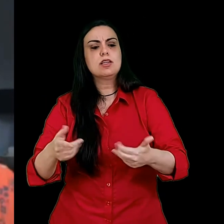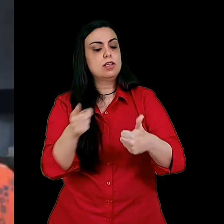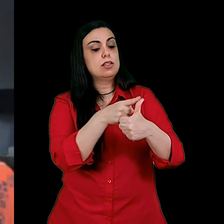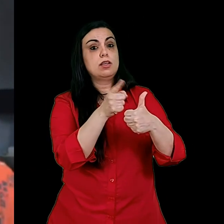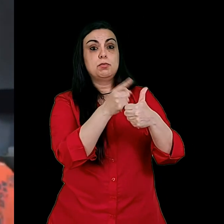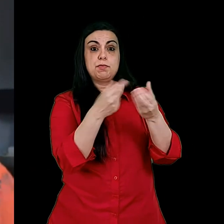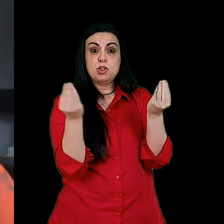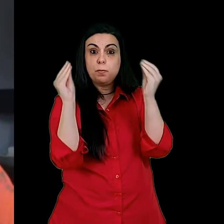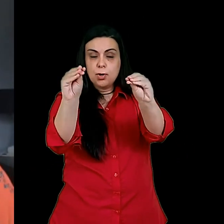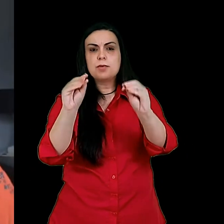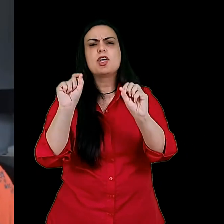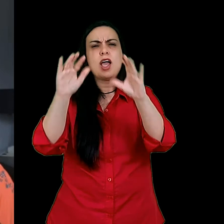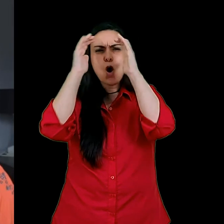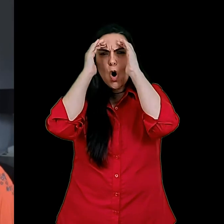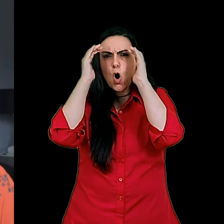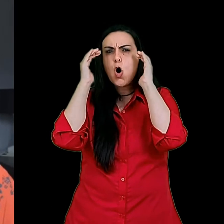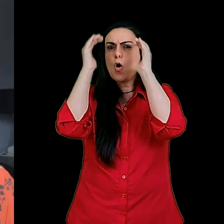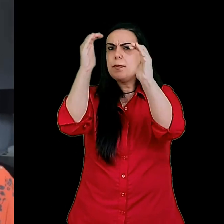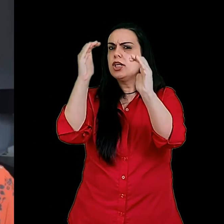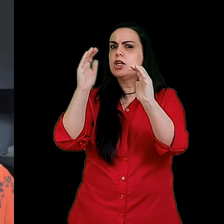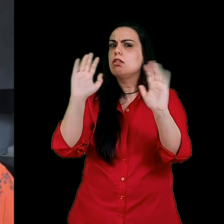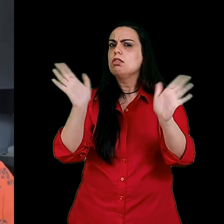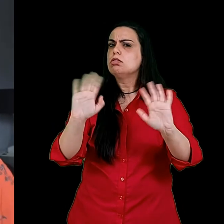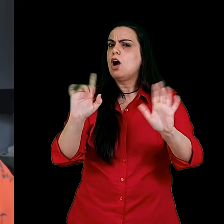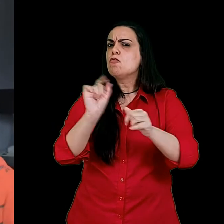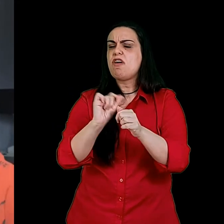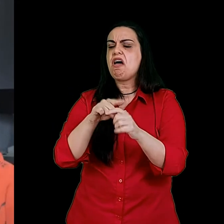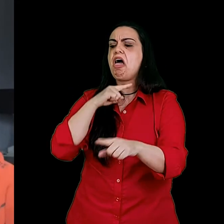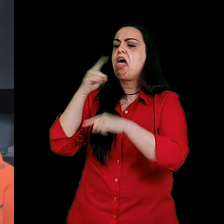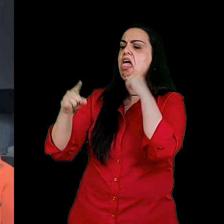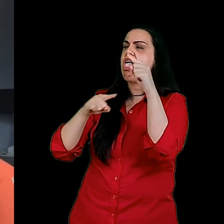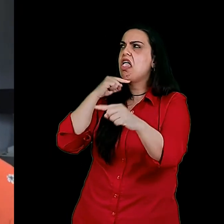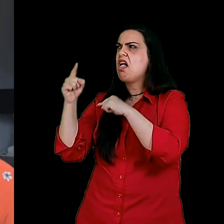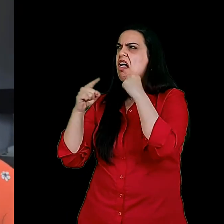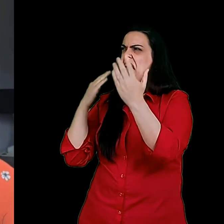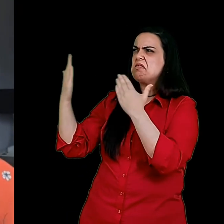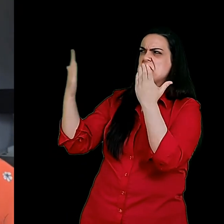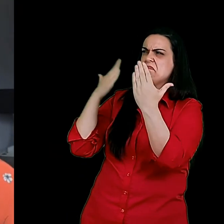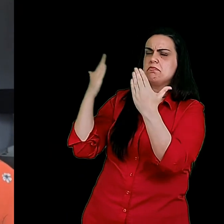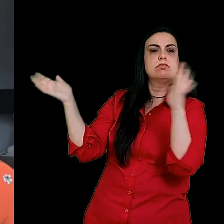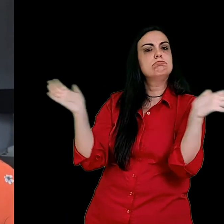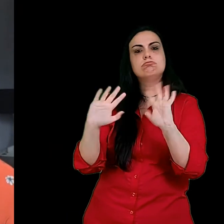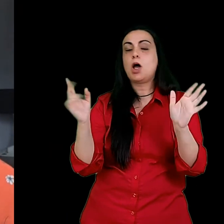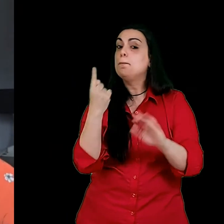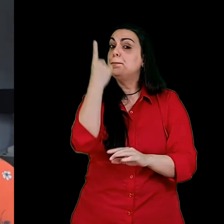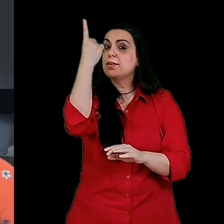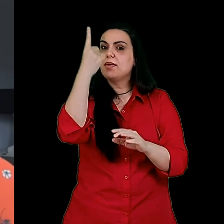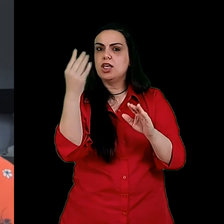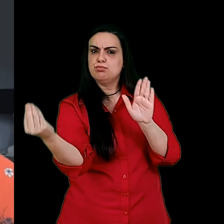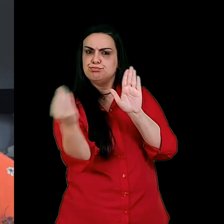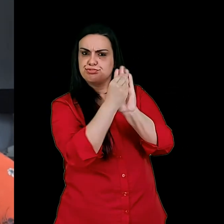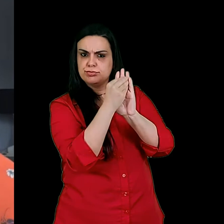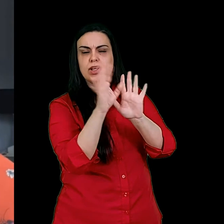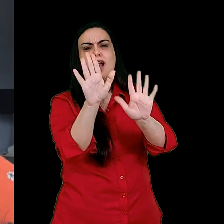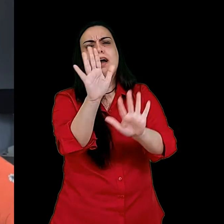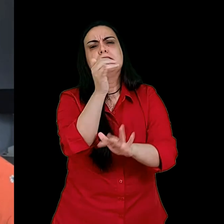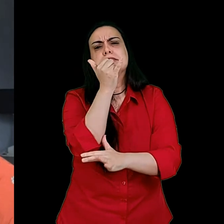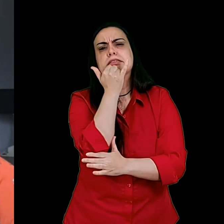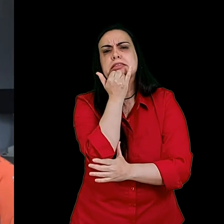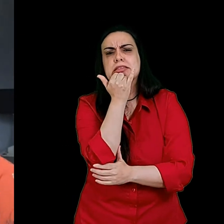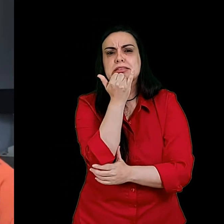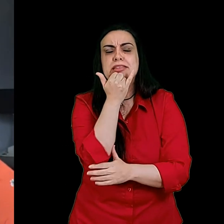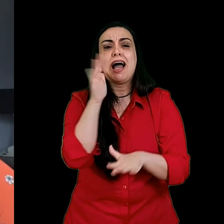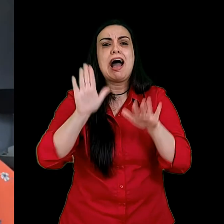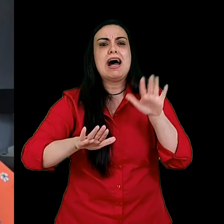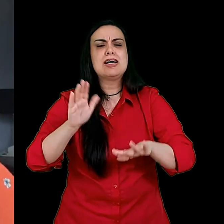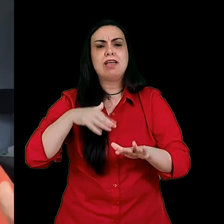Obedecendo sem questionar. Obedecendo sem questionar. É o primeiro ponto. Me perdoa, gente,